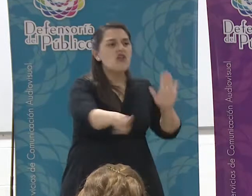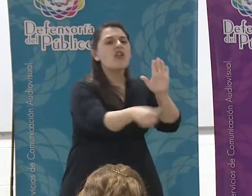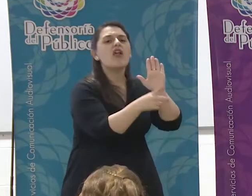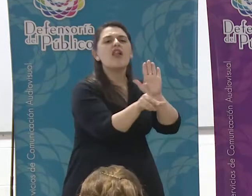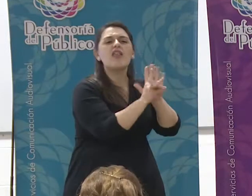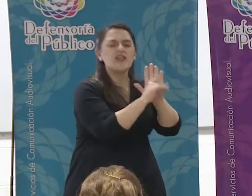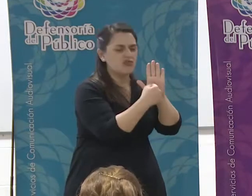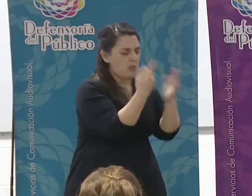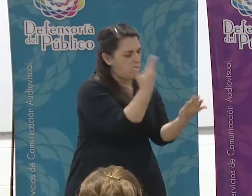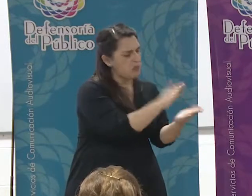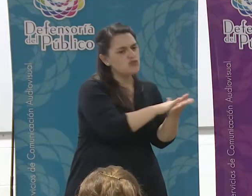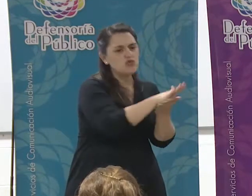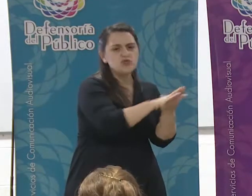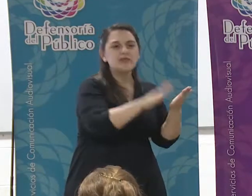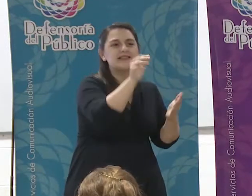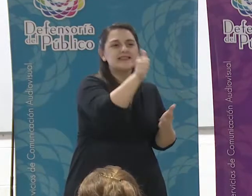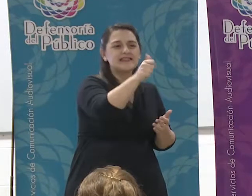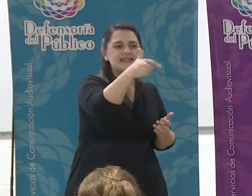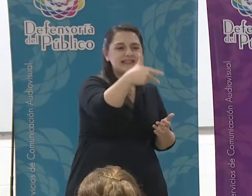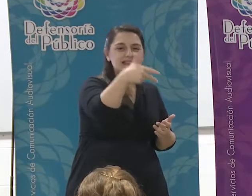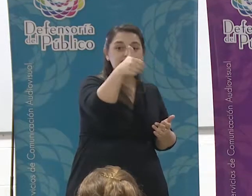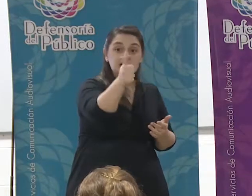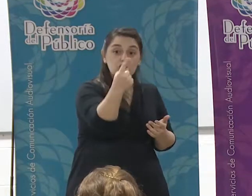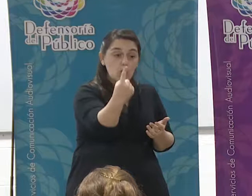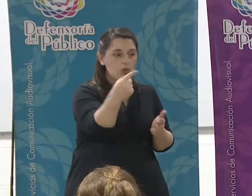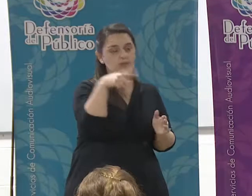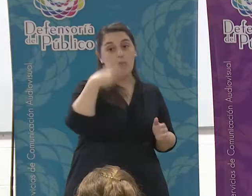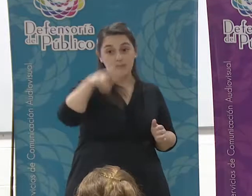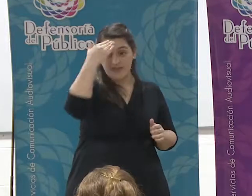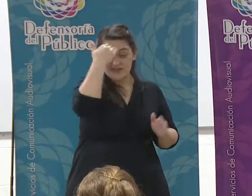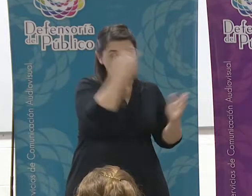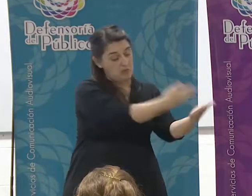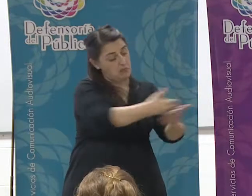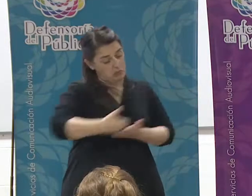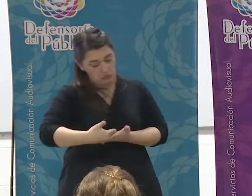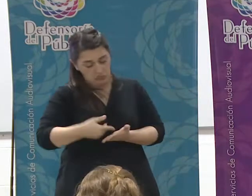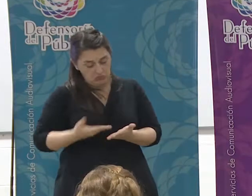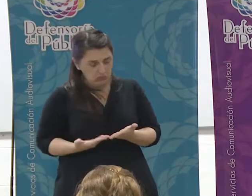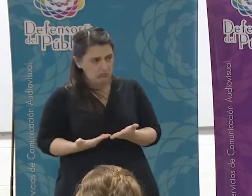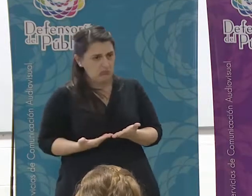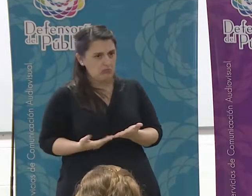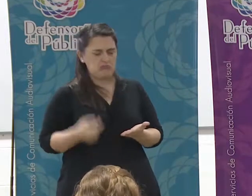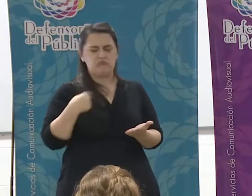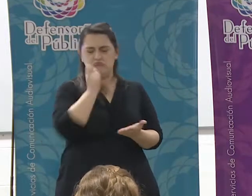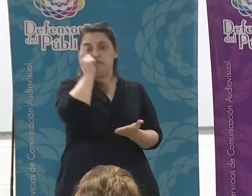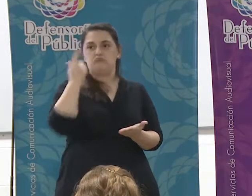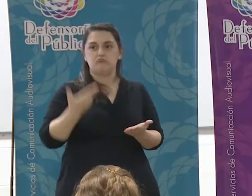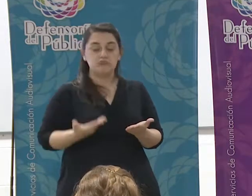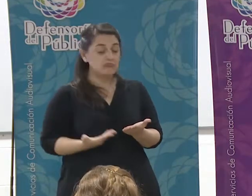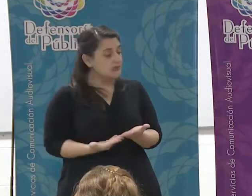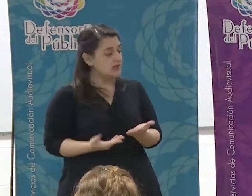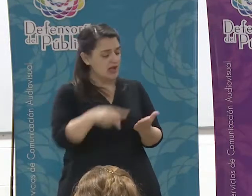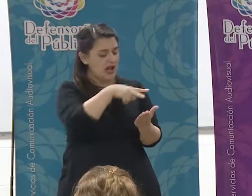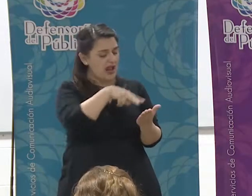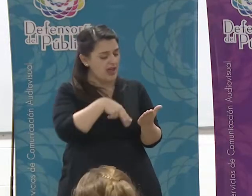la 6371 del 2 de diciembre de 2015, y nos sorprendemos muchísimo a la vez de ver que a